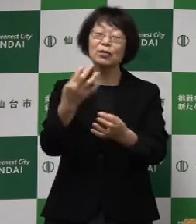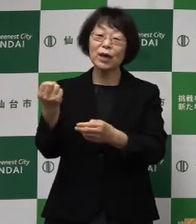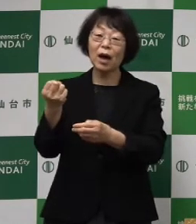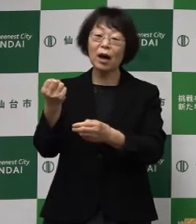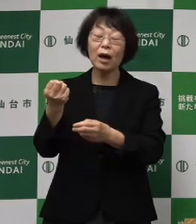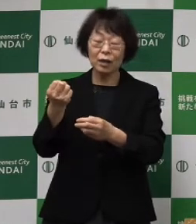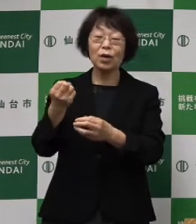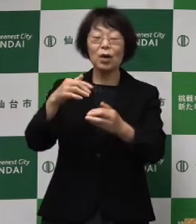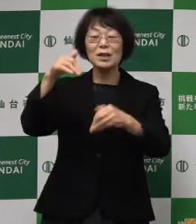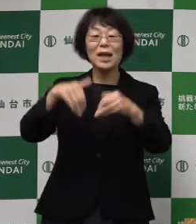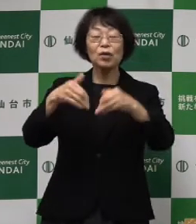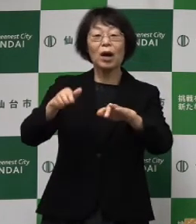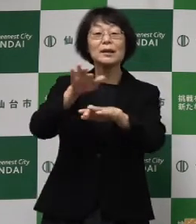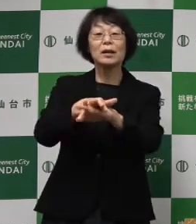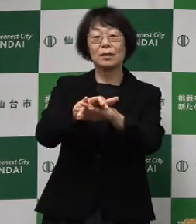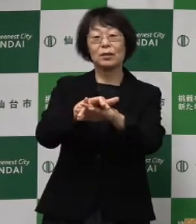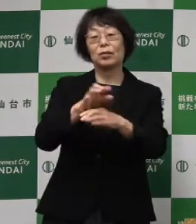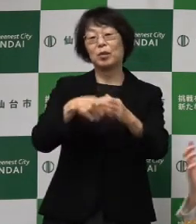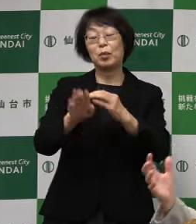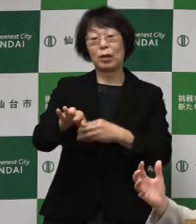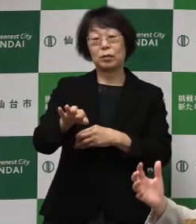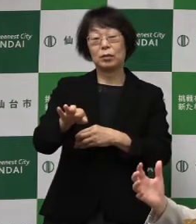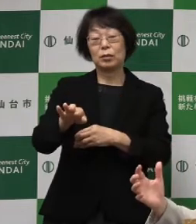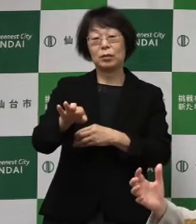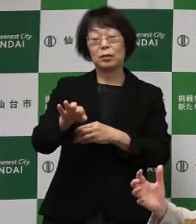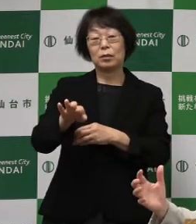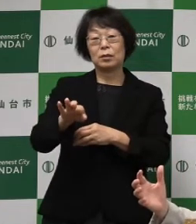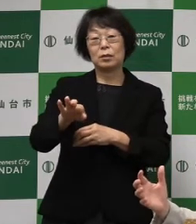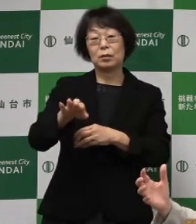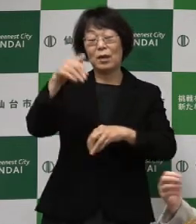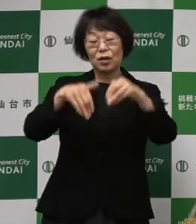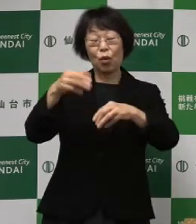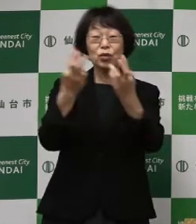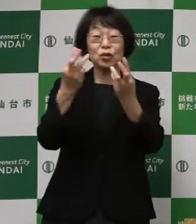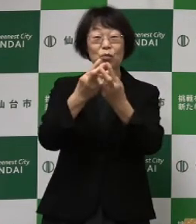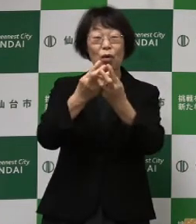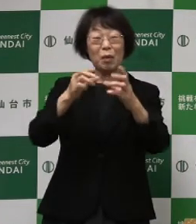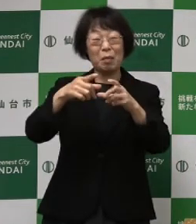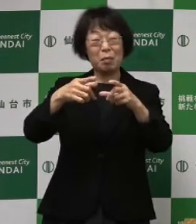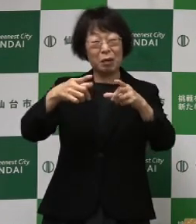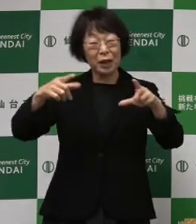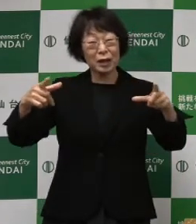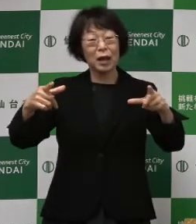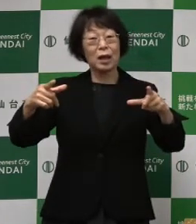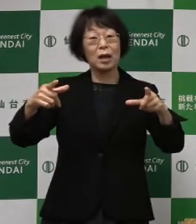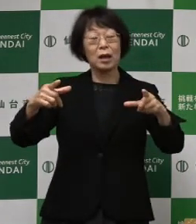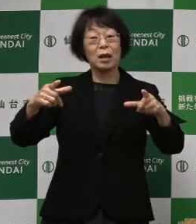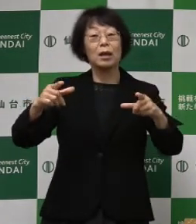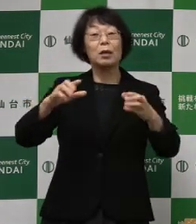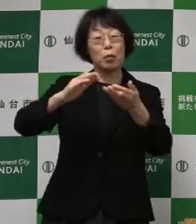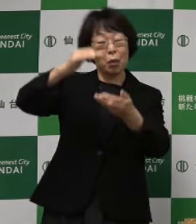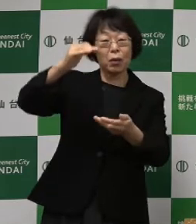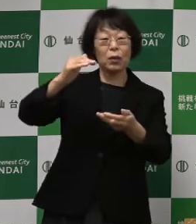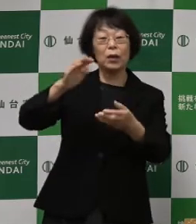挙が重なったということもあります。票数自体もかなりのボリュームである都市にとってはですね、やはりあのなかなか大